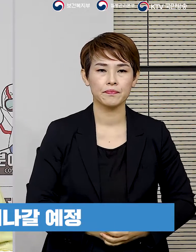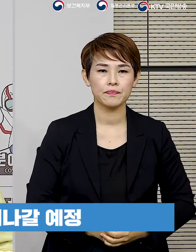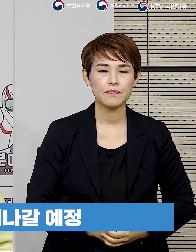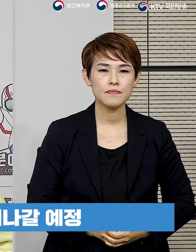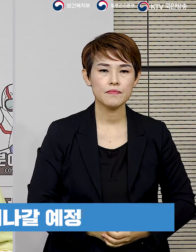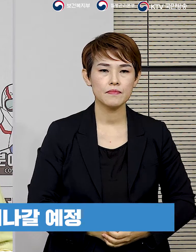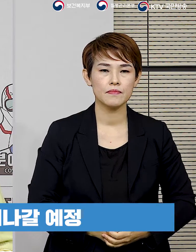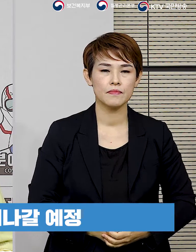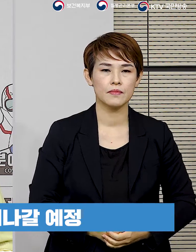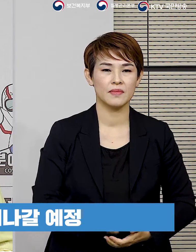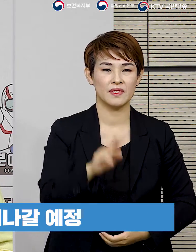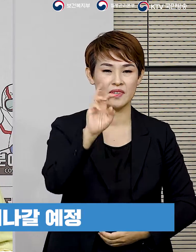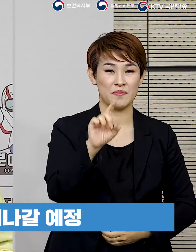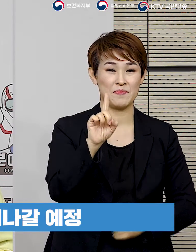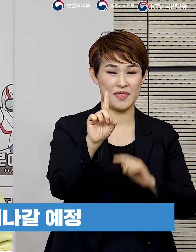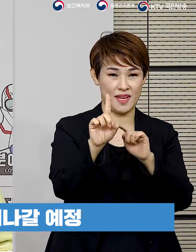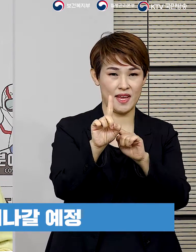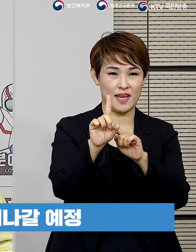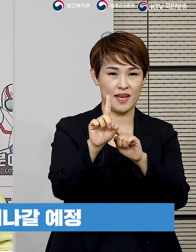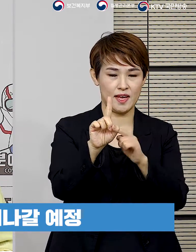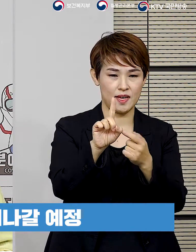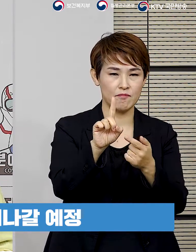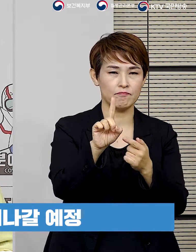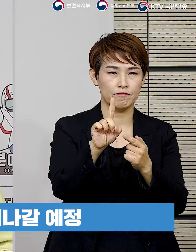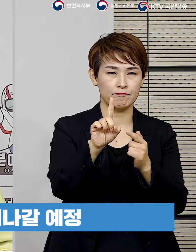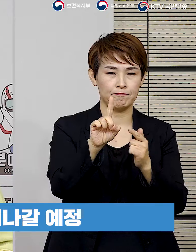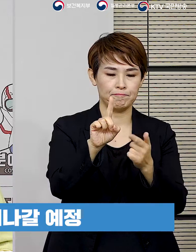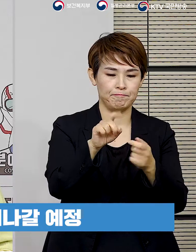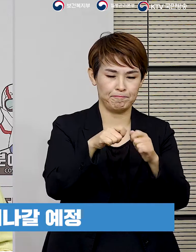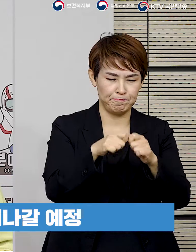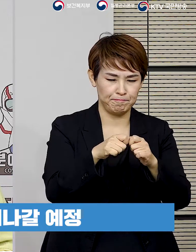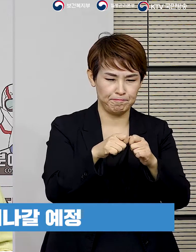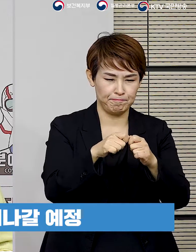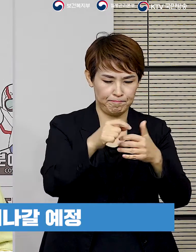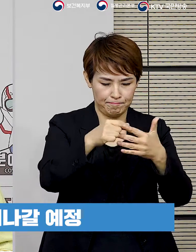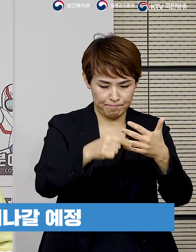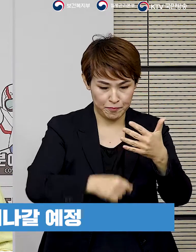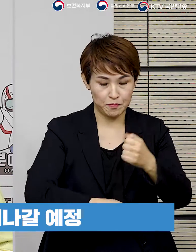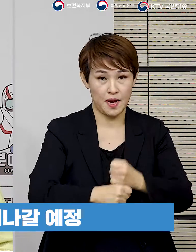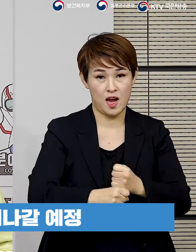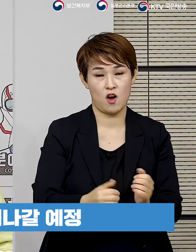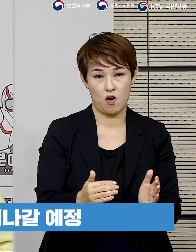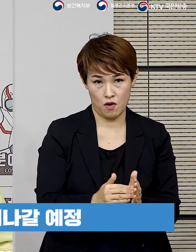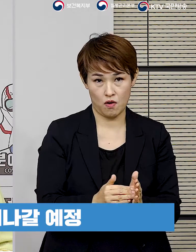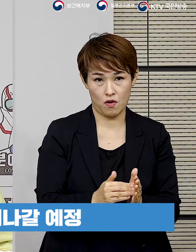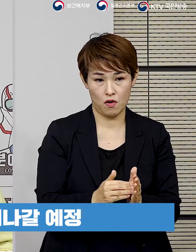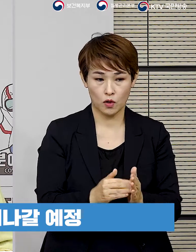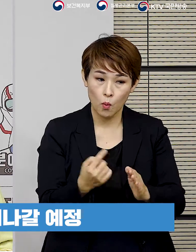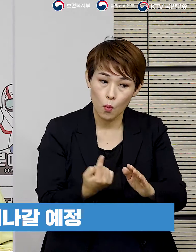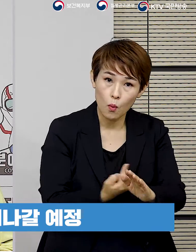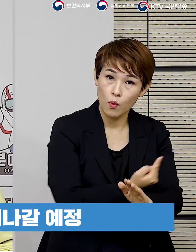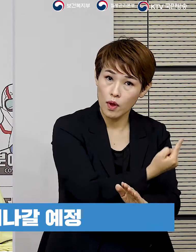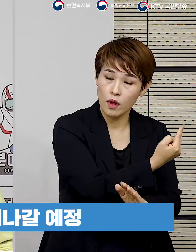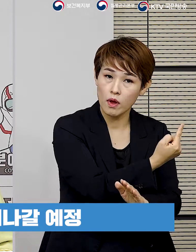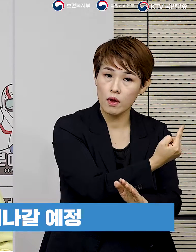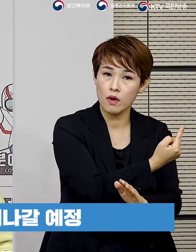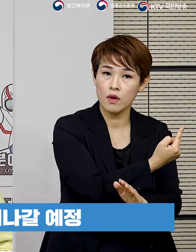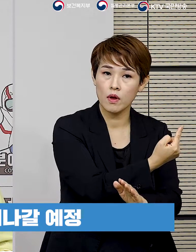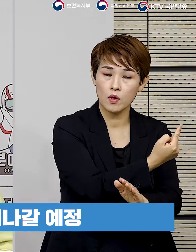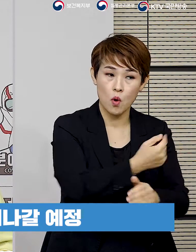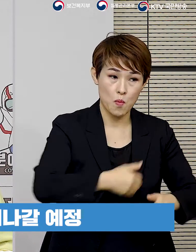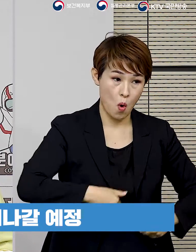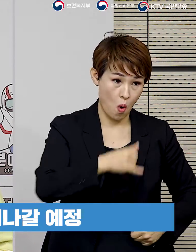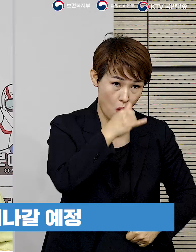보고 있습니다. 그래서 우선은 이 31개의 소분류로 방역 지침을 만들었지만 이 초안